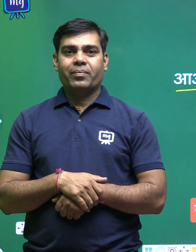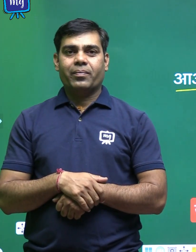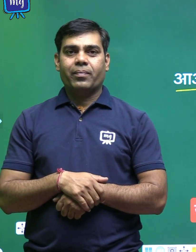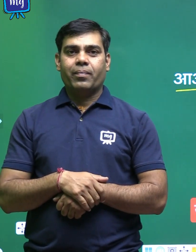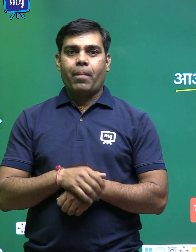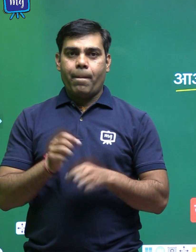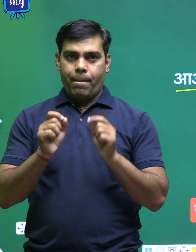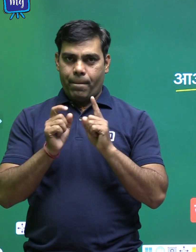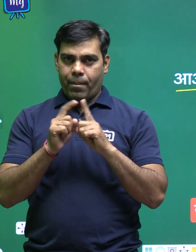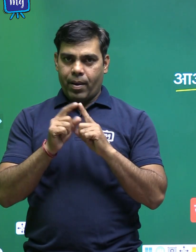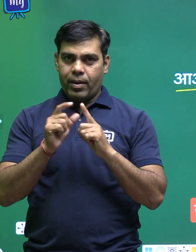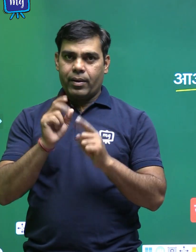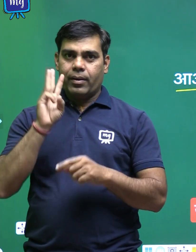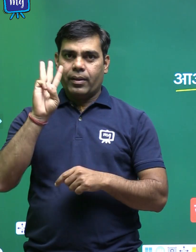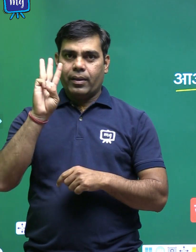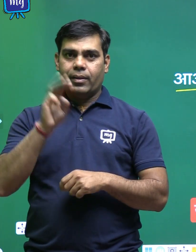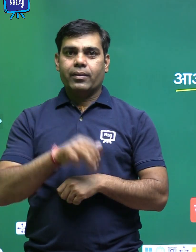भाग 3